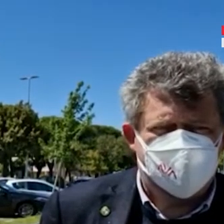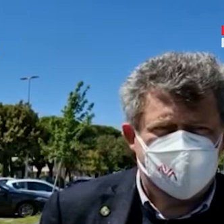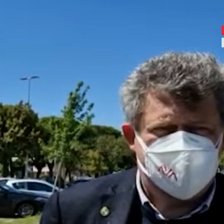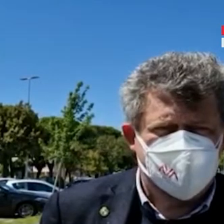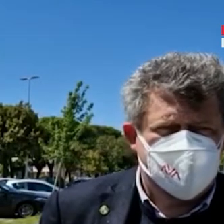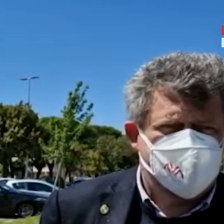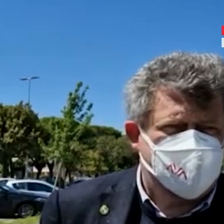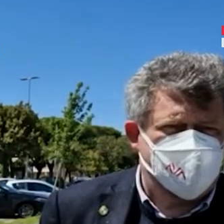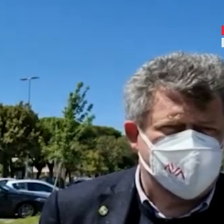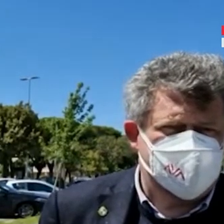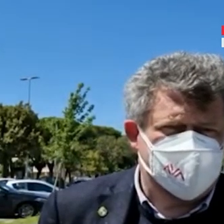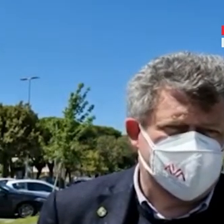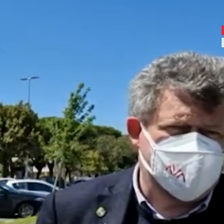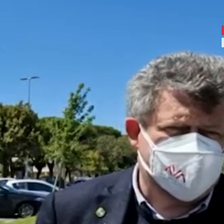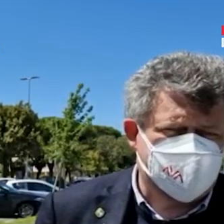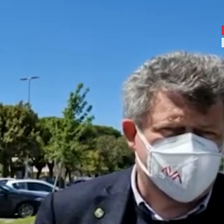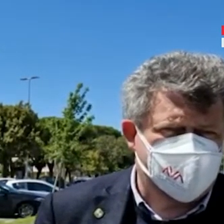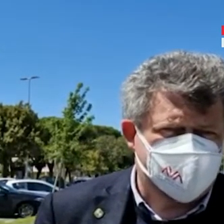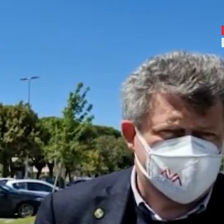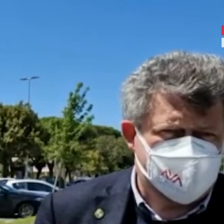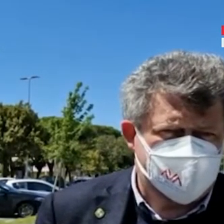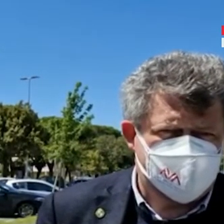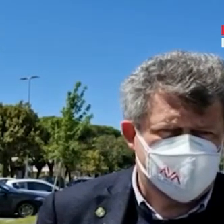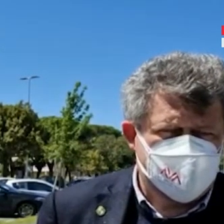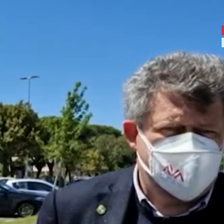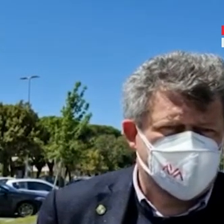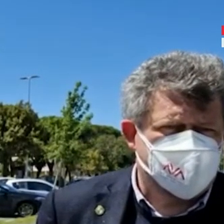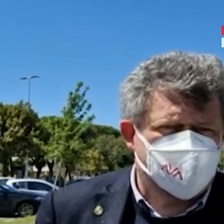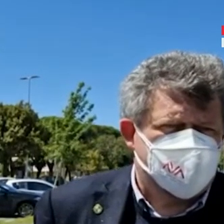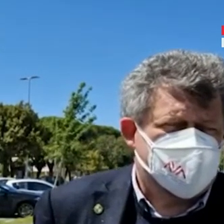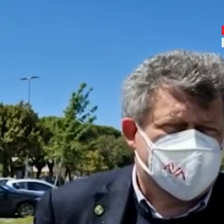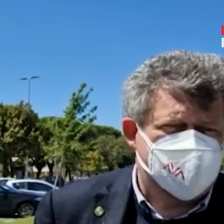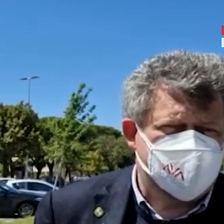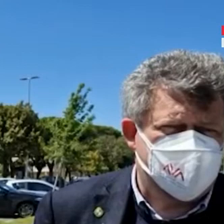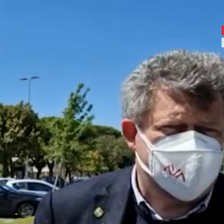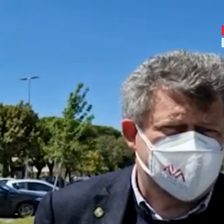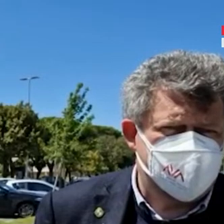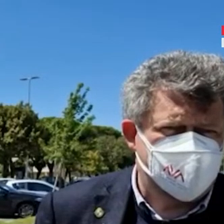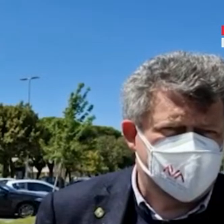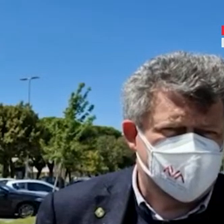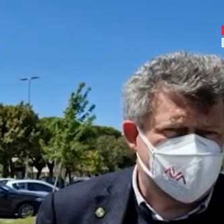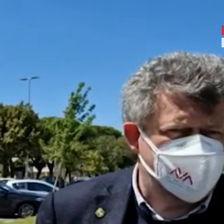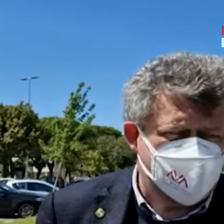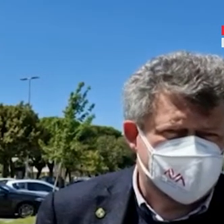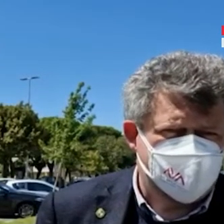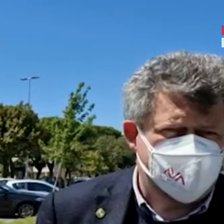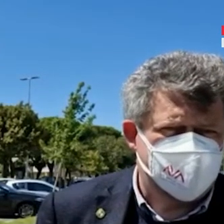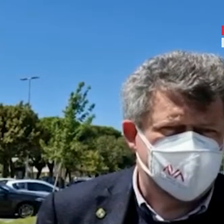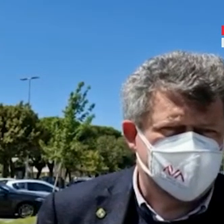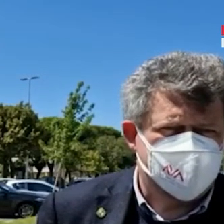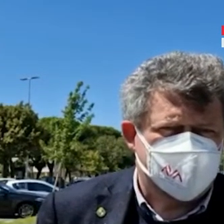sindaco Brugnaro, però il tasso di occupazione sarà basso. Posso pronosticare circa un 25%,